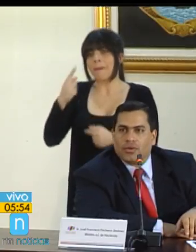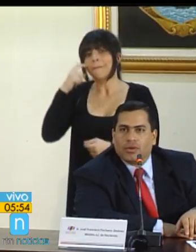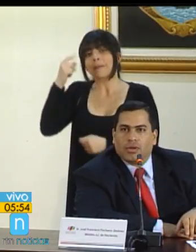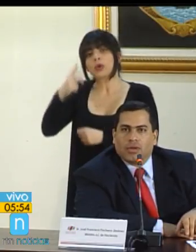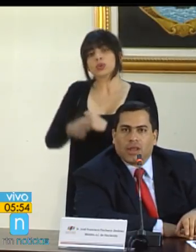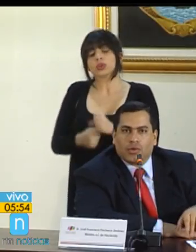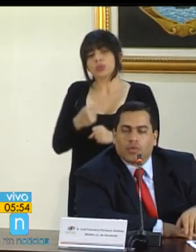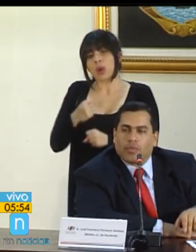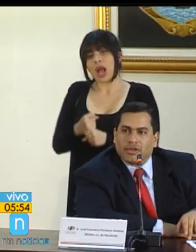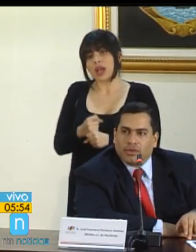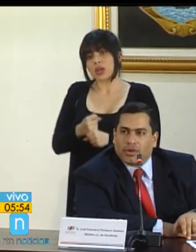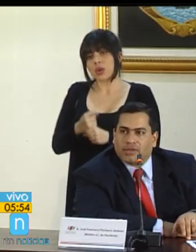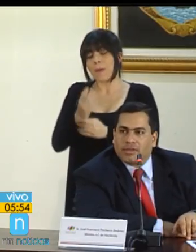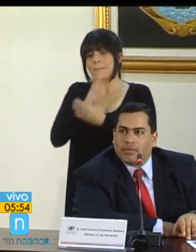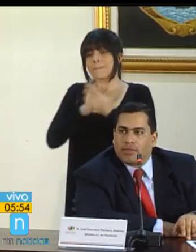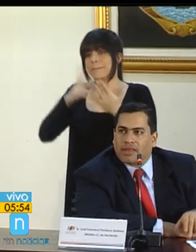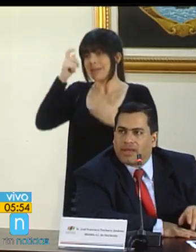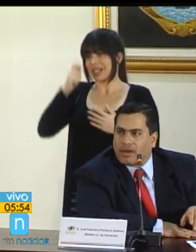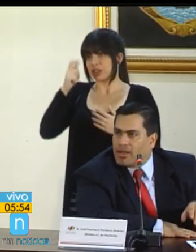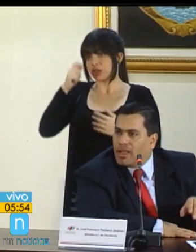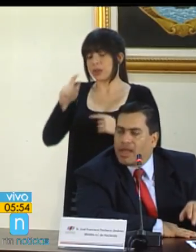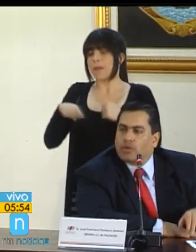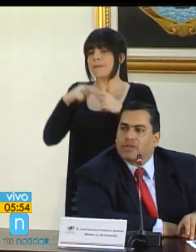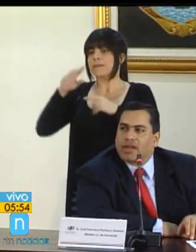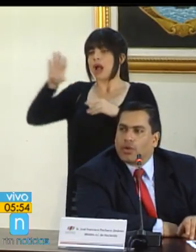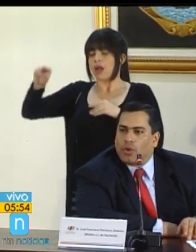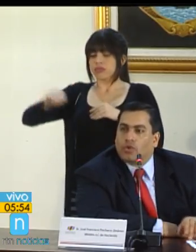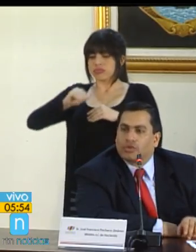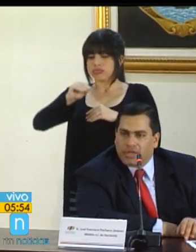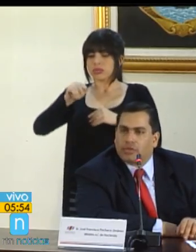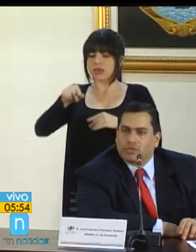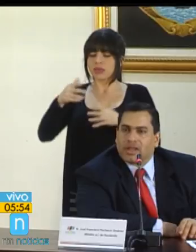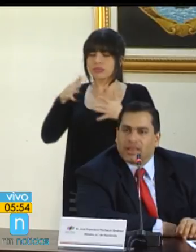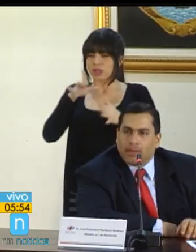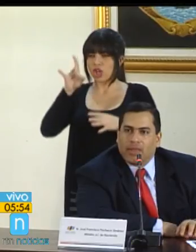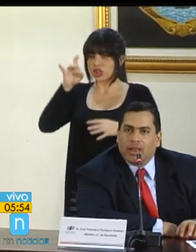próximo año, el rubro pensiones va a andar en algo cercano a